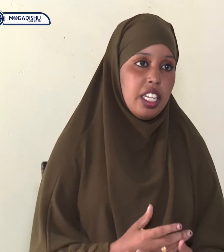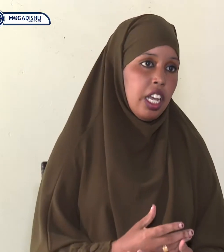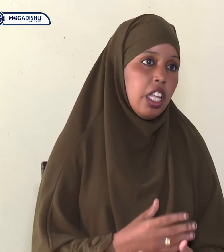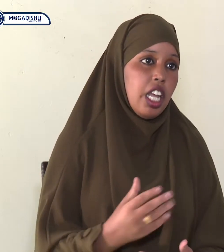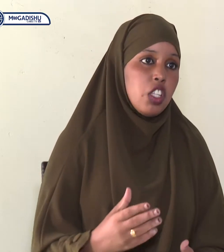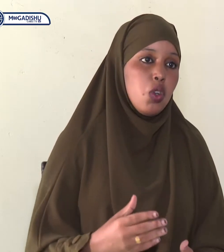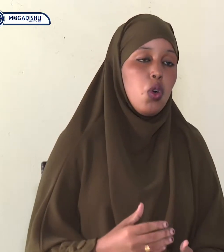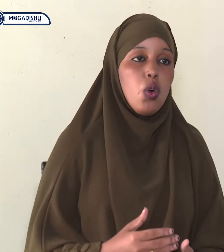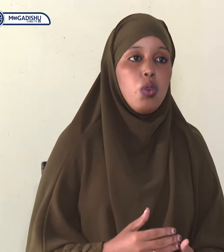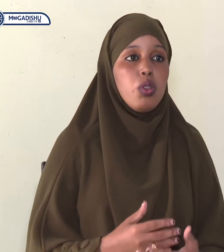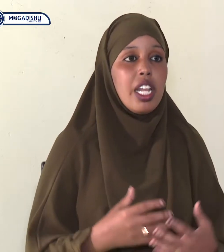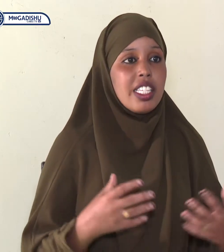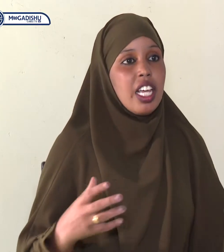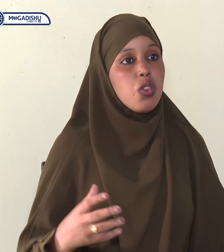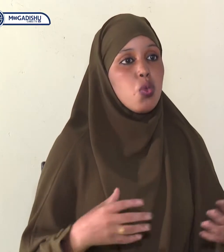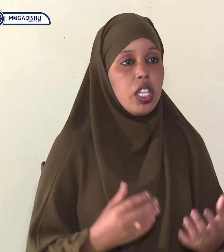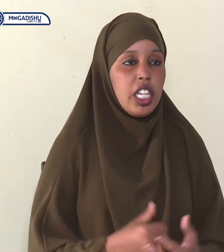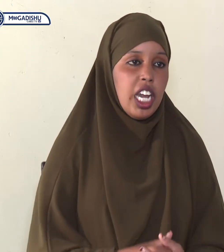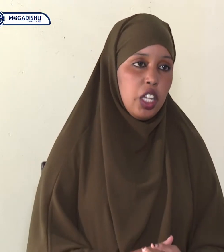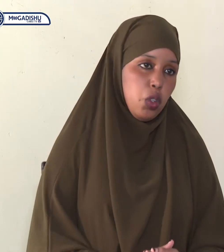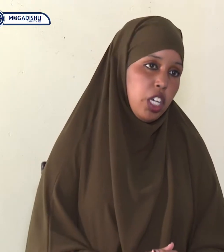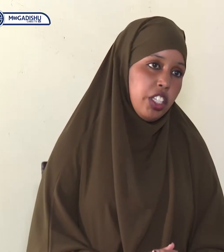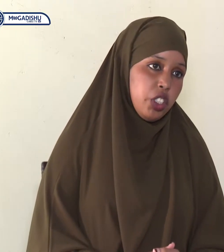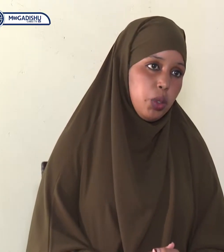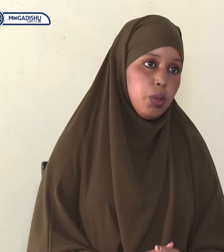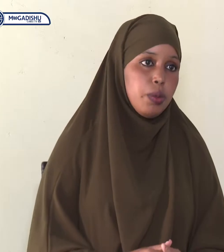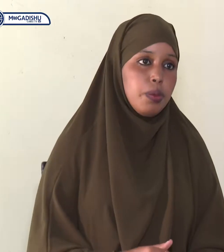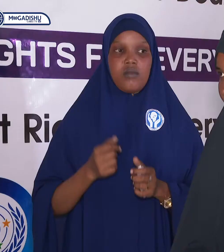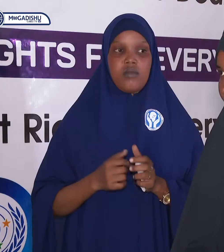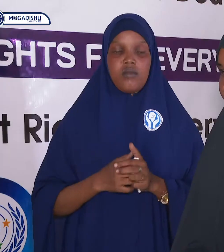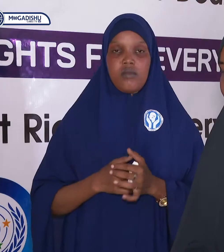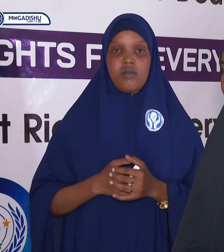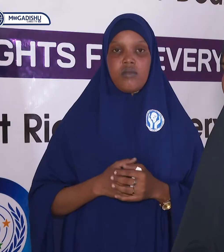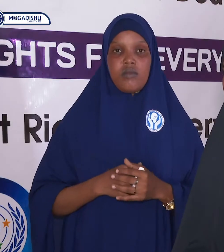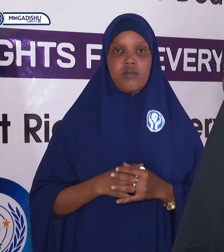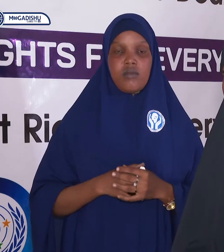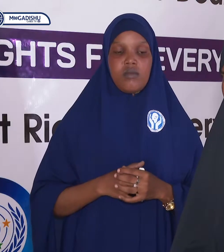ka baxsan taas oo daraasadaha iskuulada laga qaato kale ay jirto